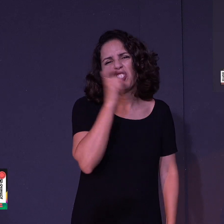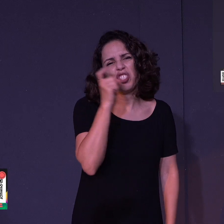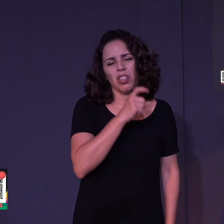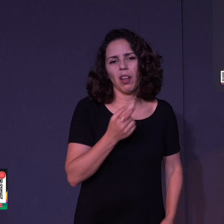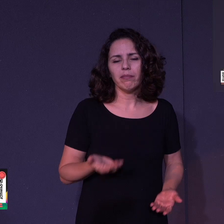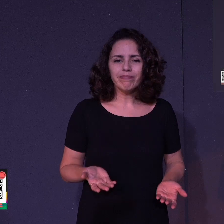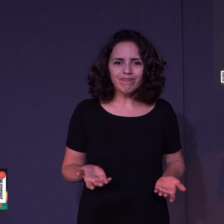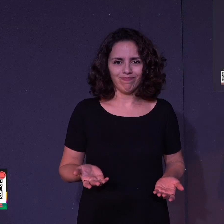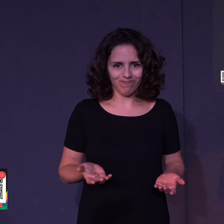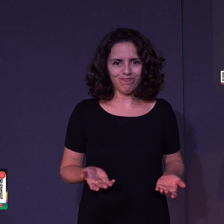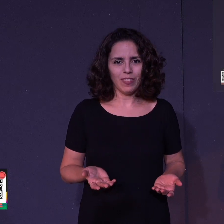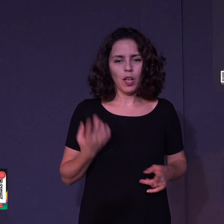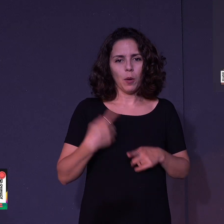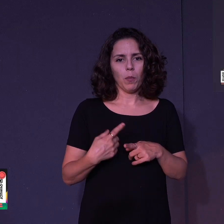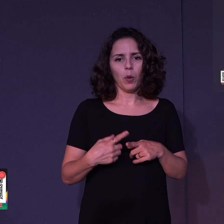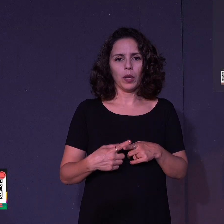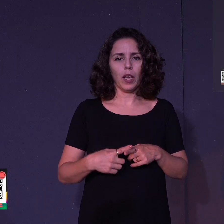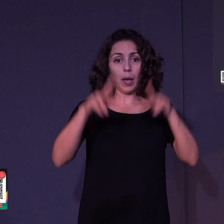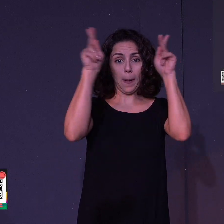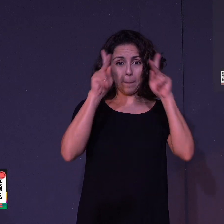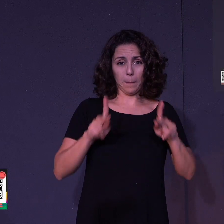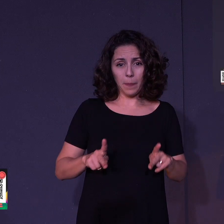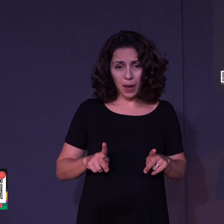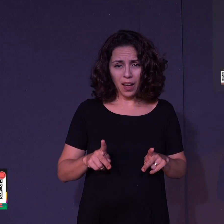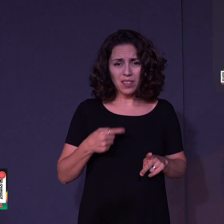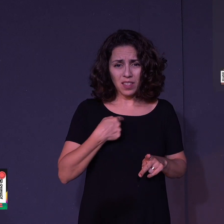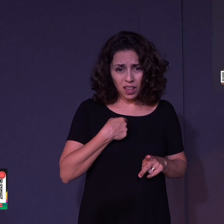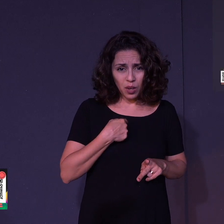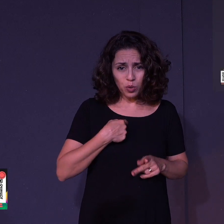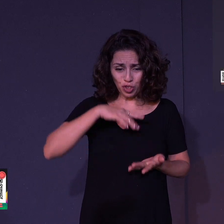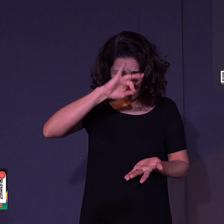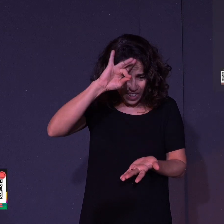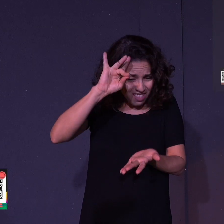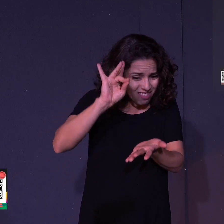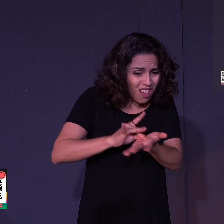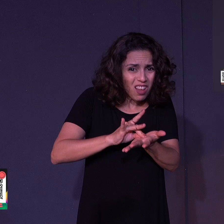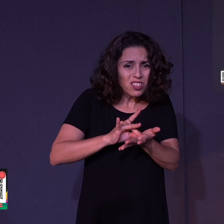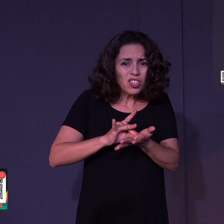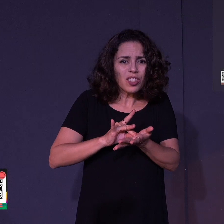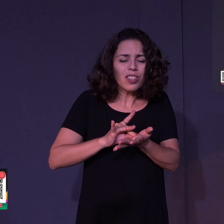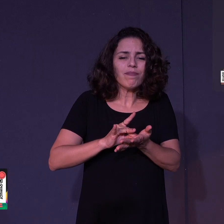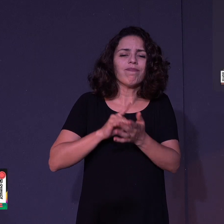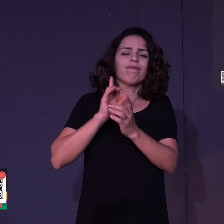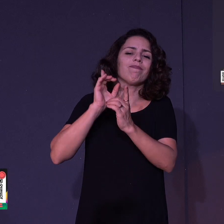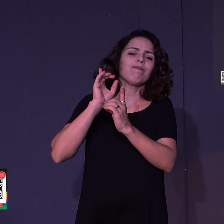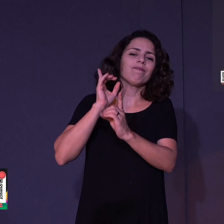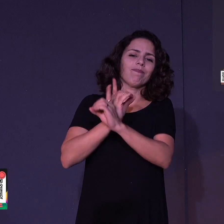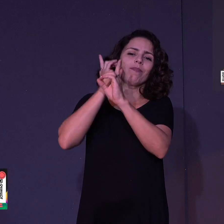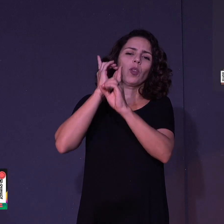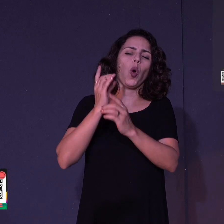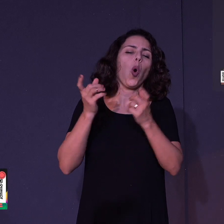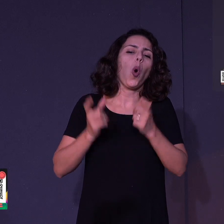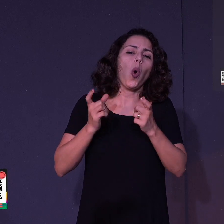coisas, posições e pessoas, somente pode ser encontrada em Deus. Essa é a grande verdade. As pessoas se enganam, quando